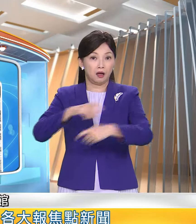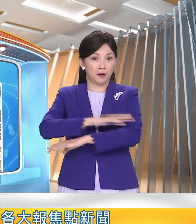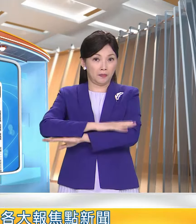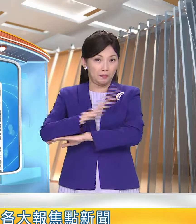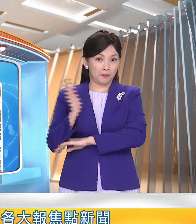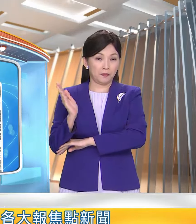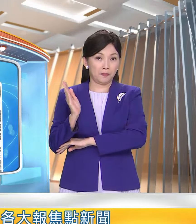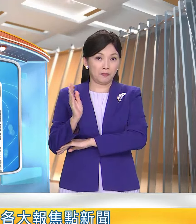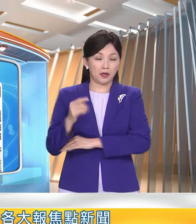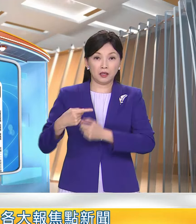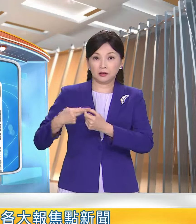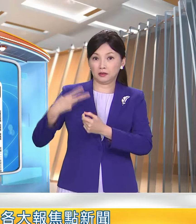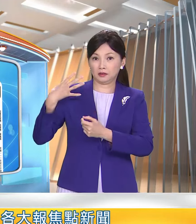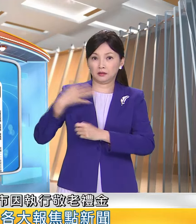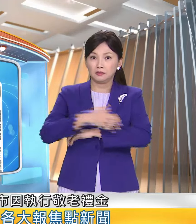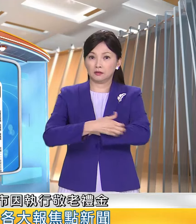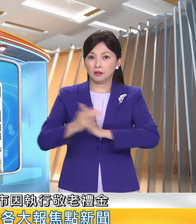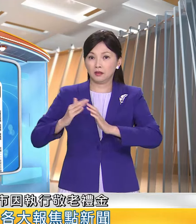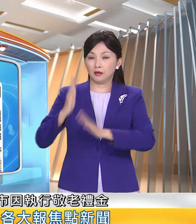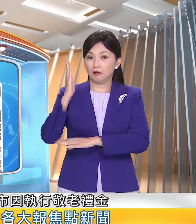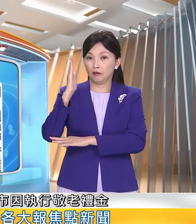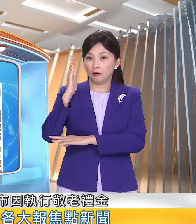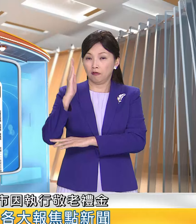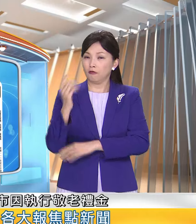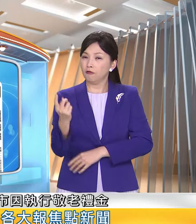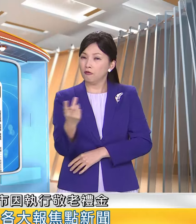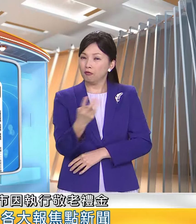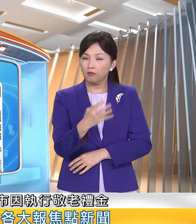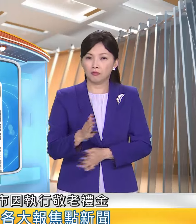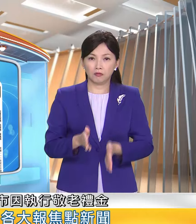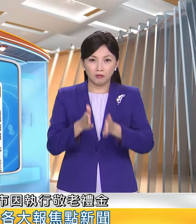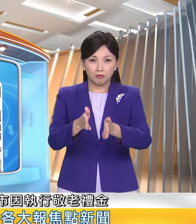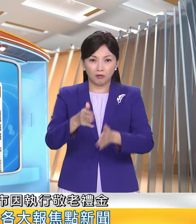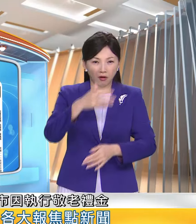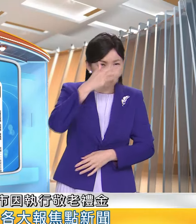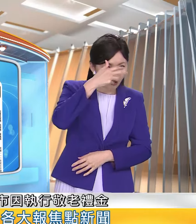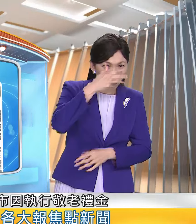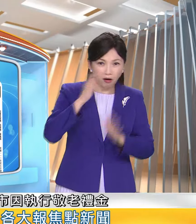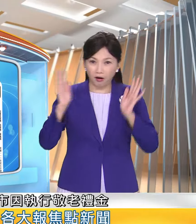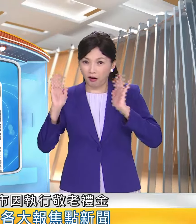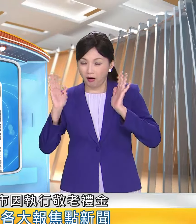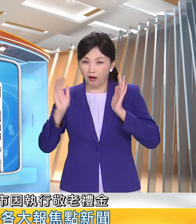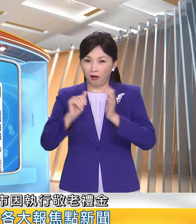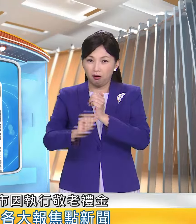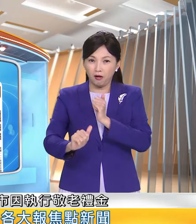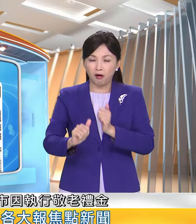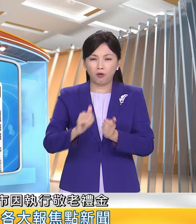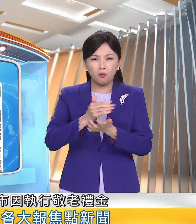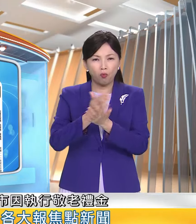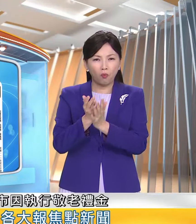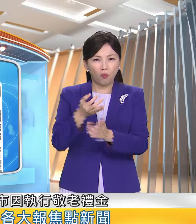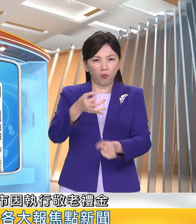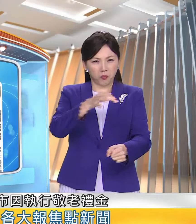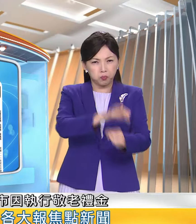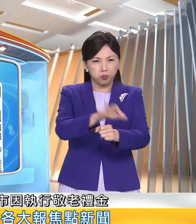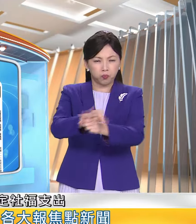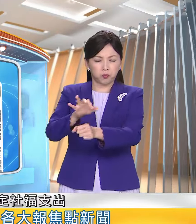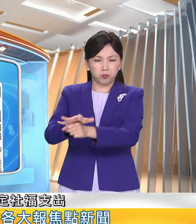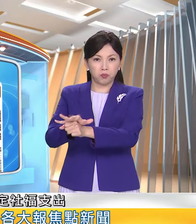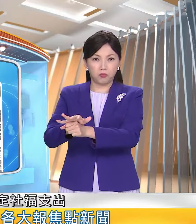联合报提到了，近年多个地方县市因为执行敬老礼金、生育补